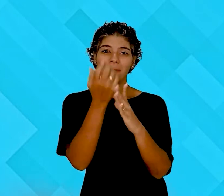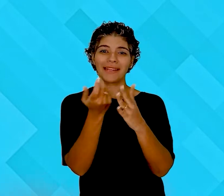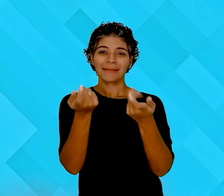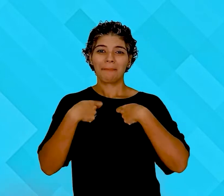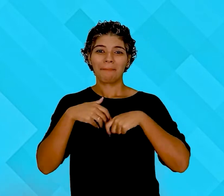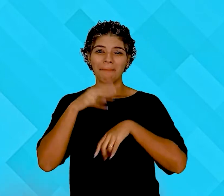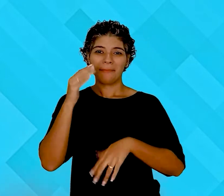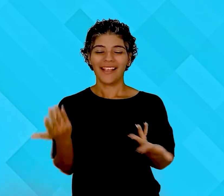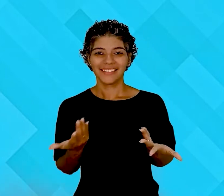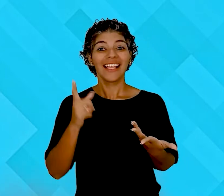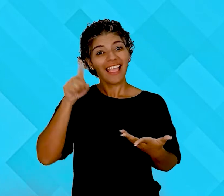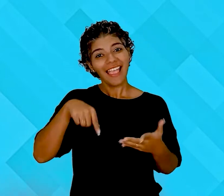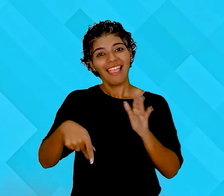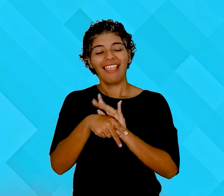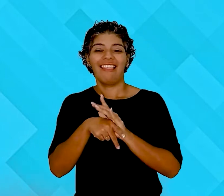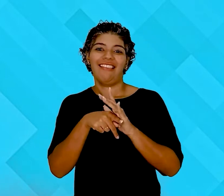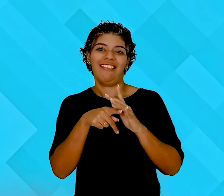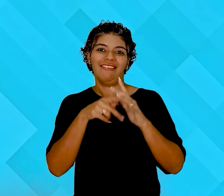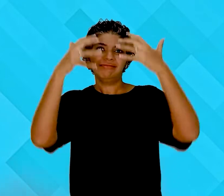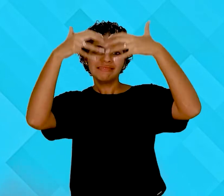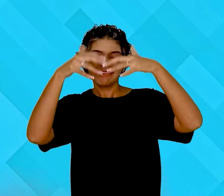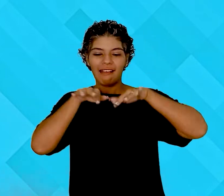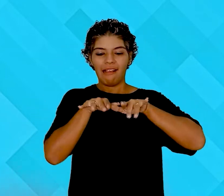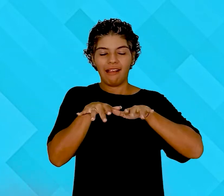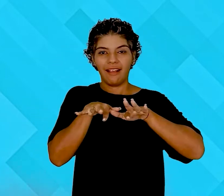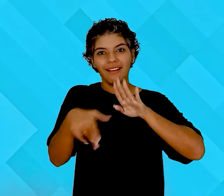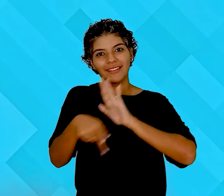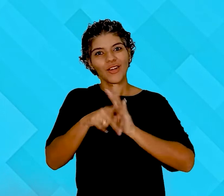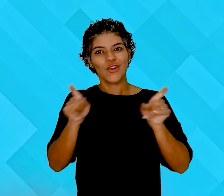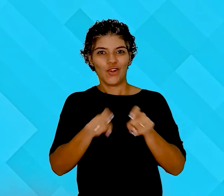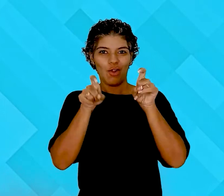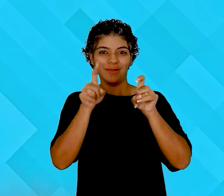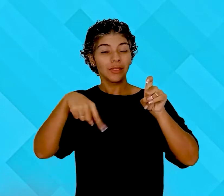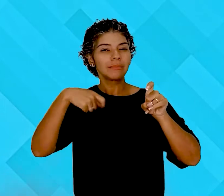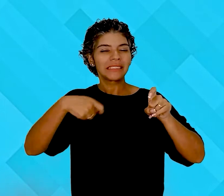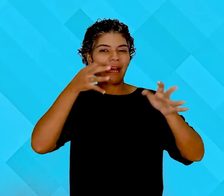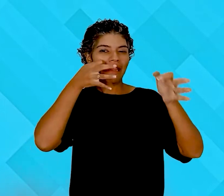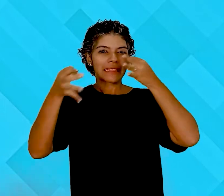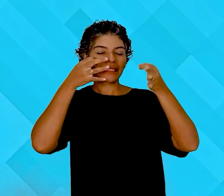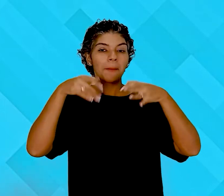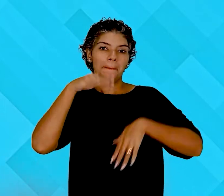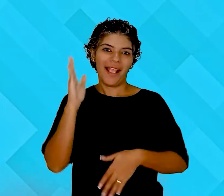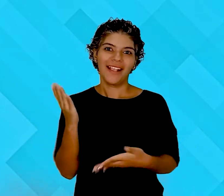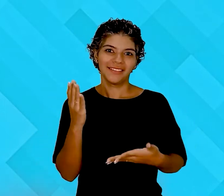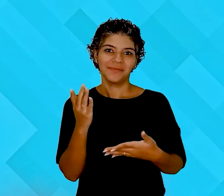a tentar olhar com esse olho mais maldoso, no nosso dia a dia mesmo, né? Como usuários que somos,